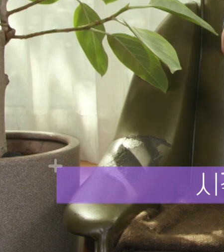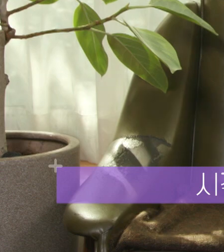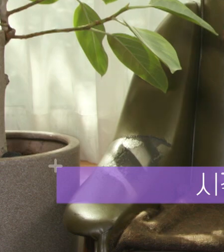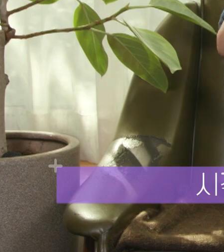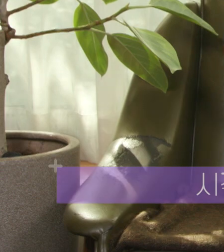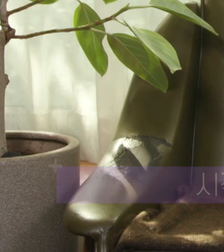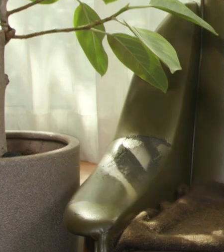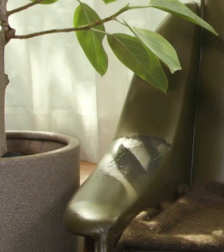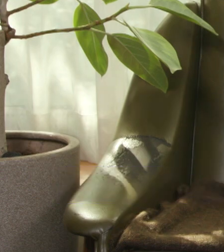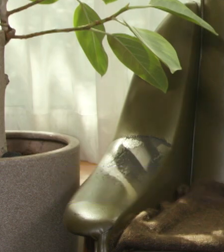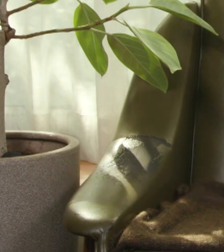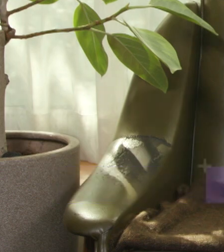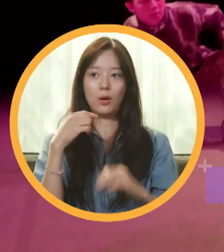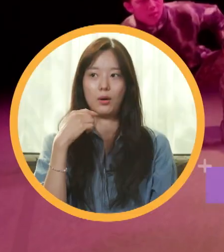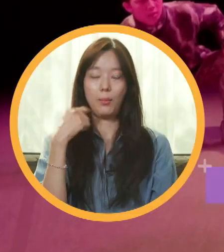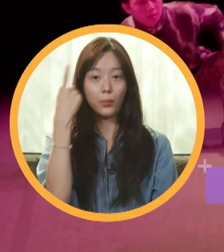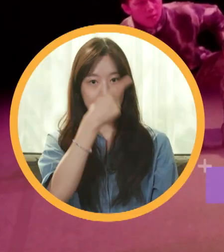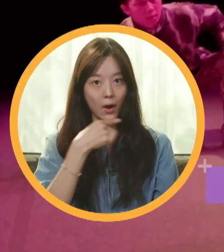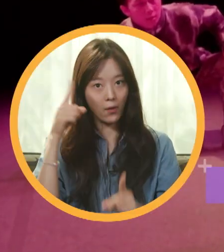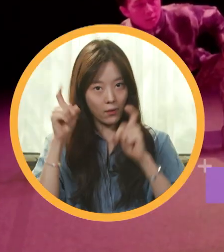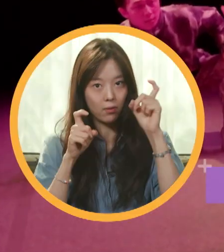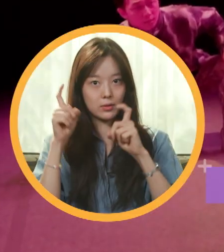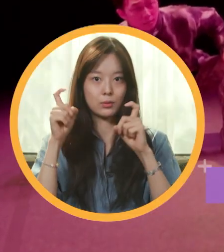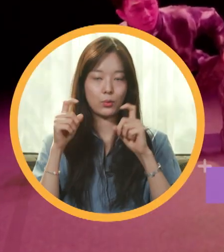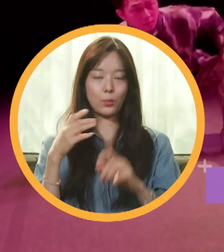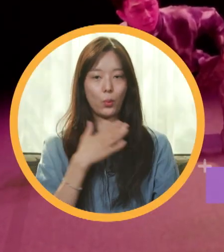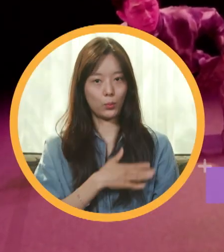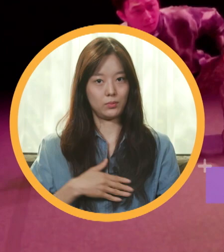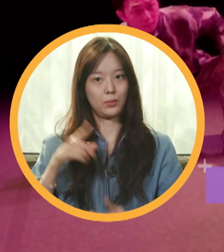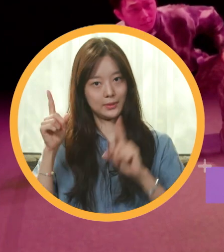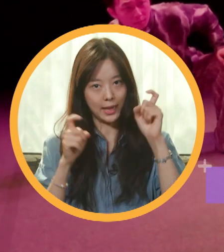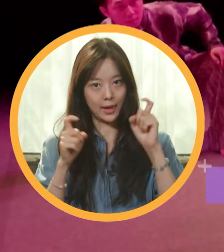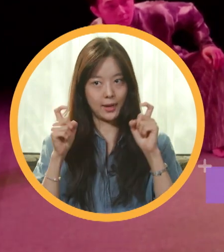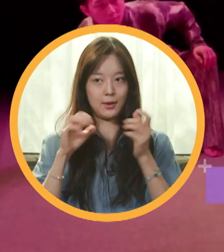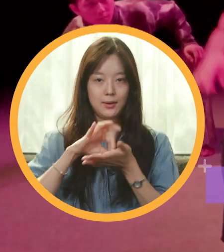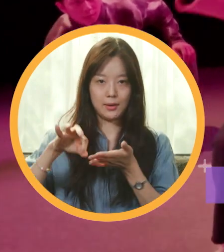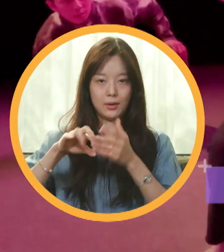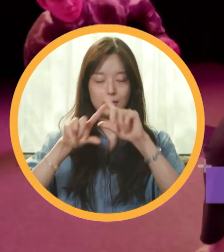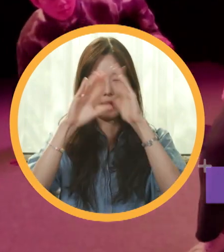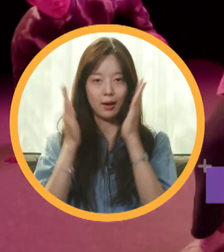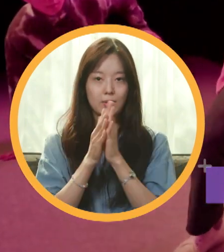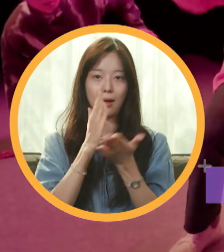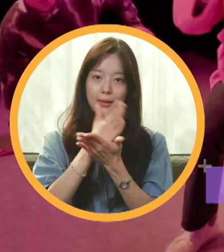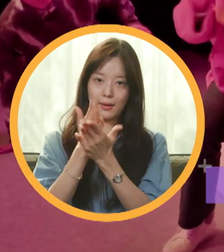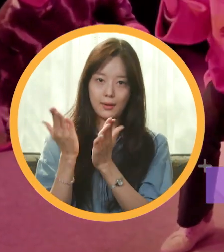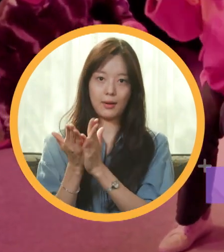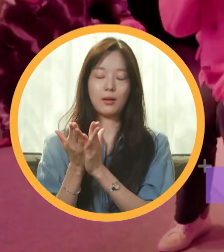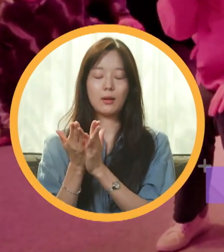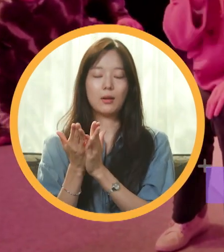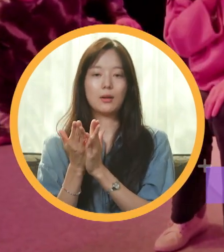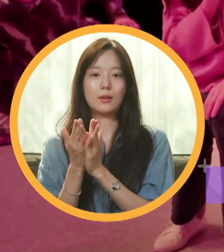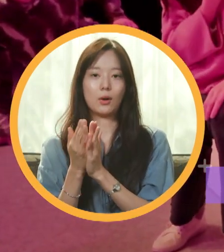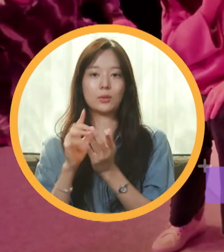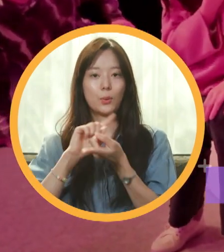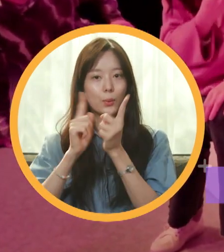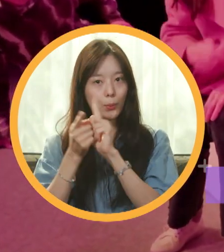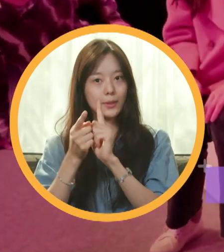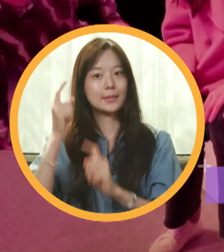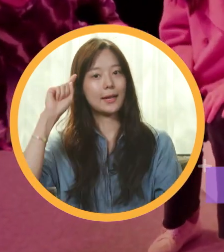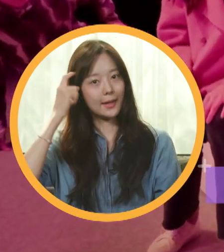사용하고 있습니다. 통장 그리고 뭐 통장 다 다양하게 서로